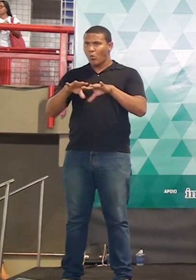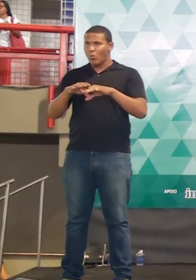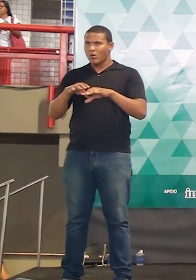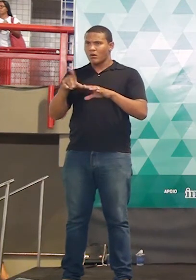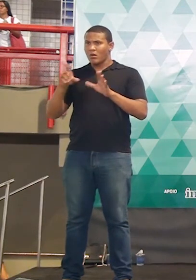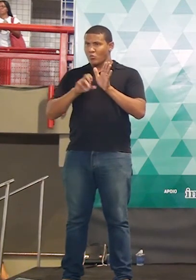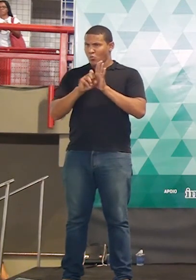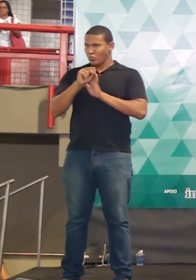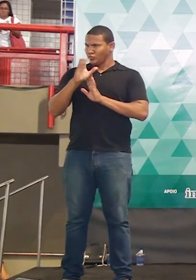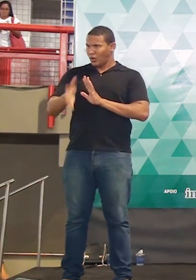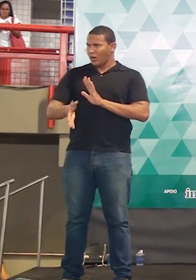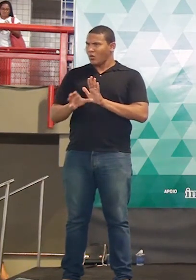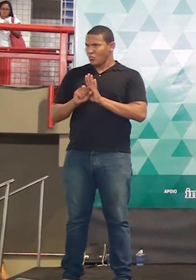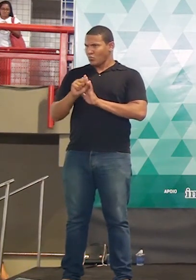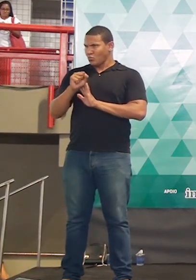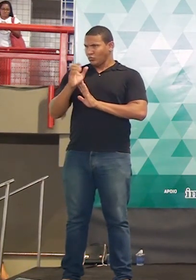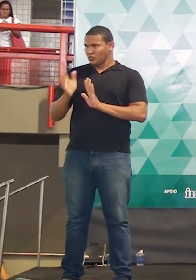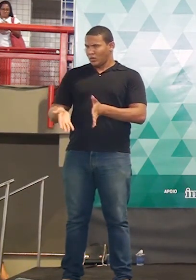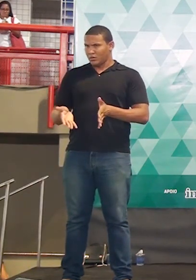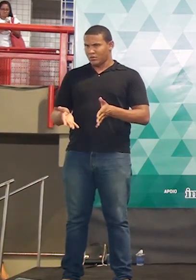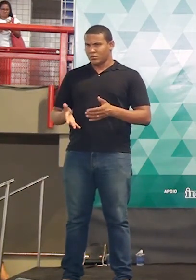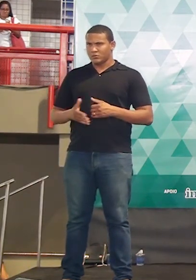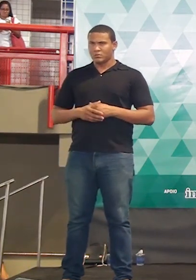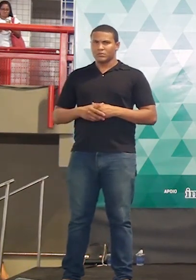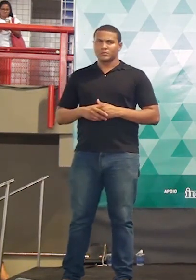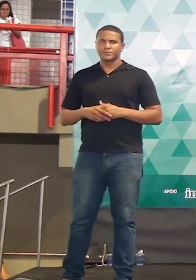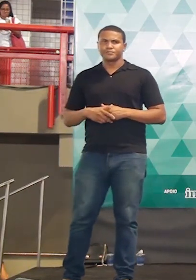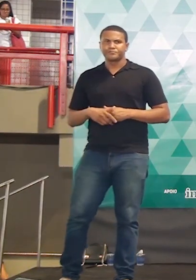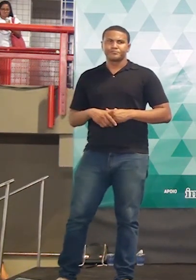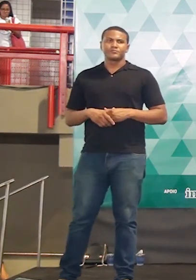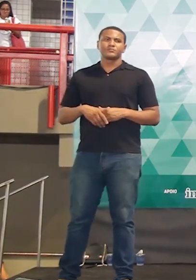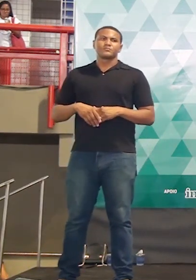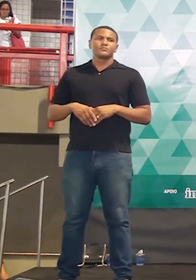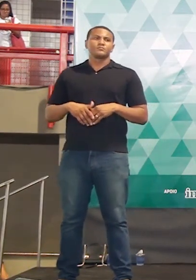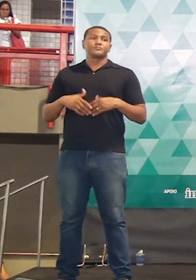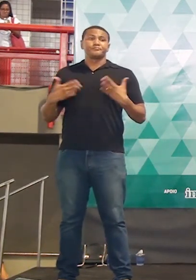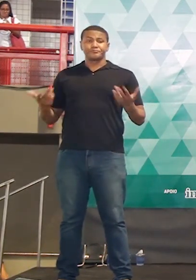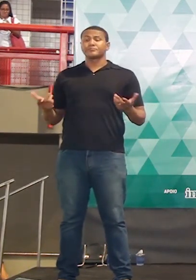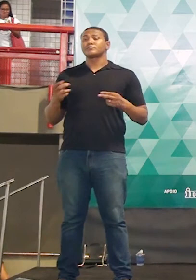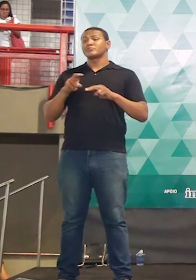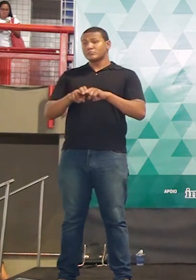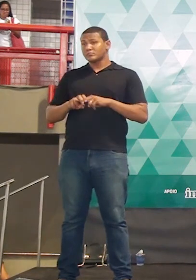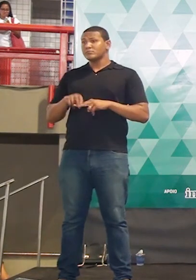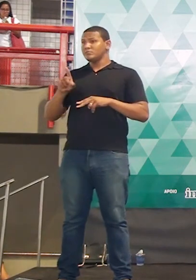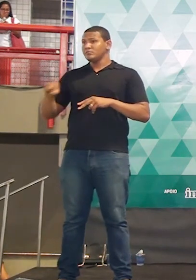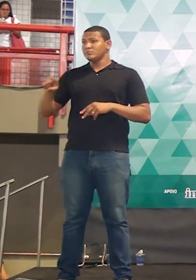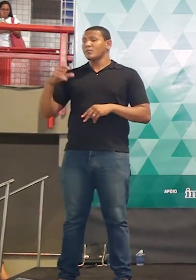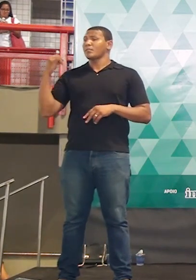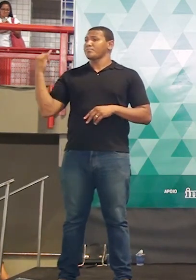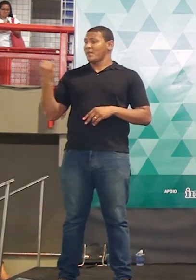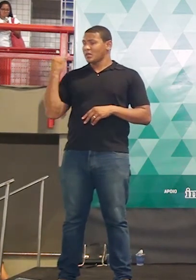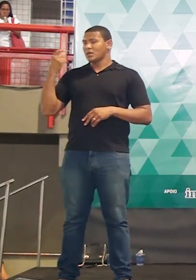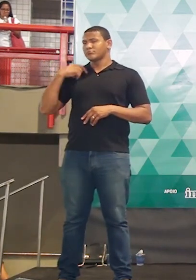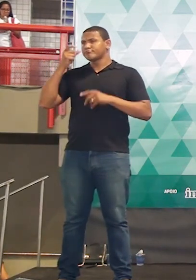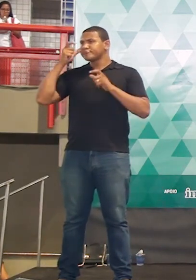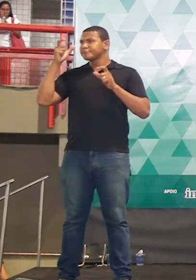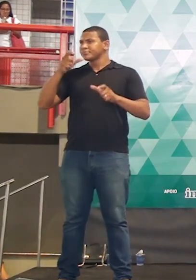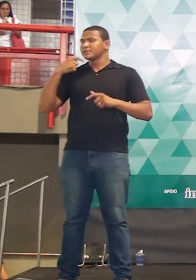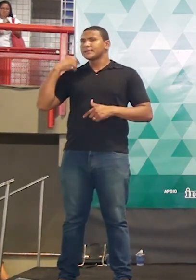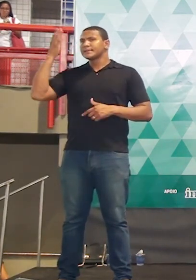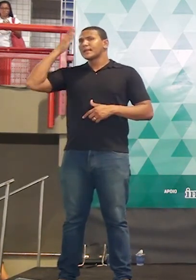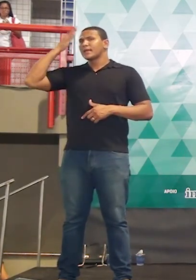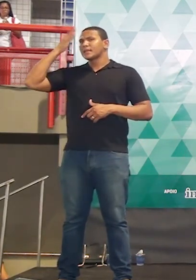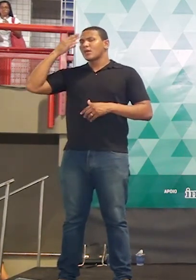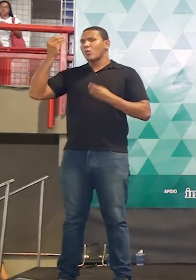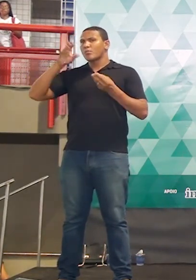Google já faz isso, nas informações. Então é muito importante que você se atenha a essa questão da conclusão,